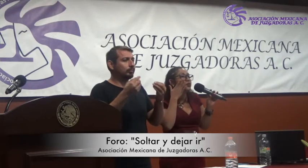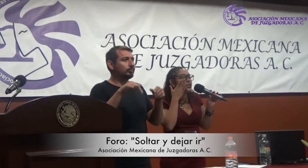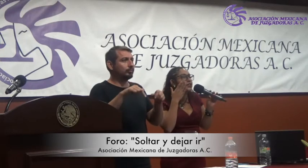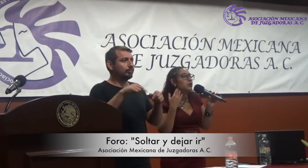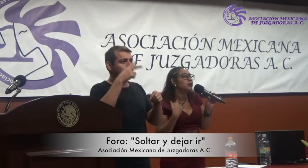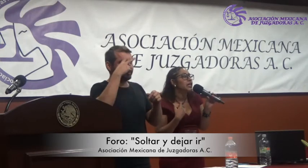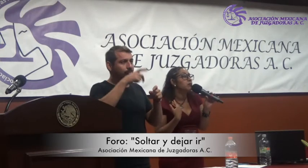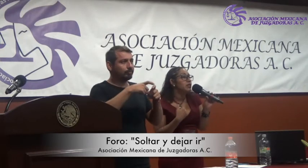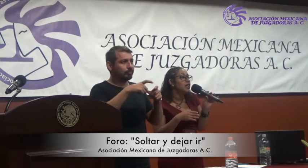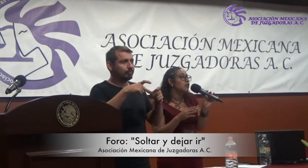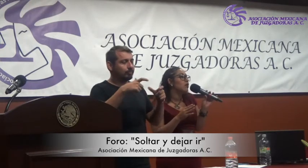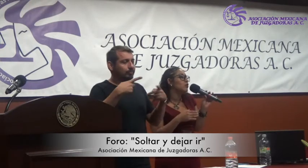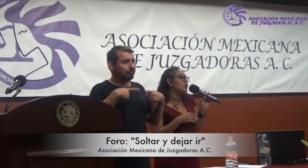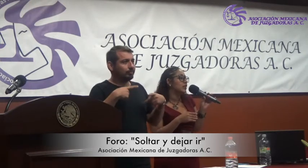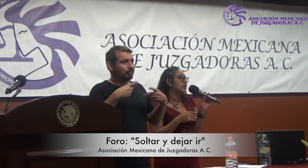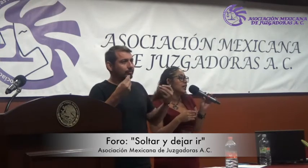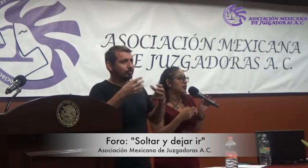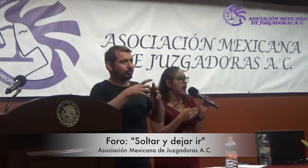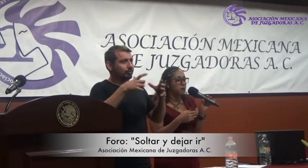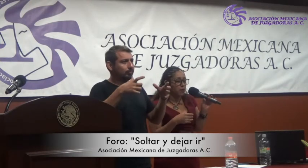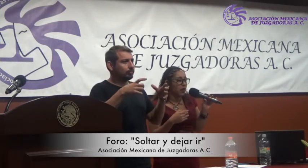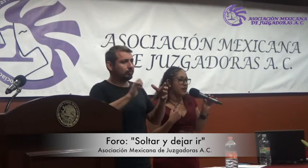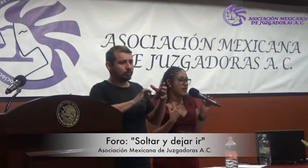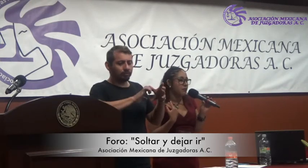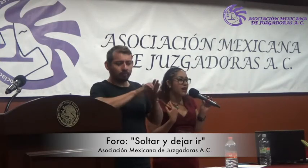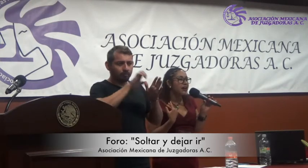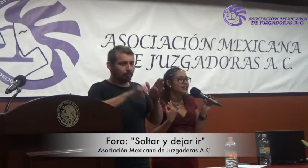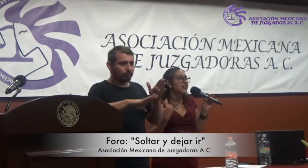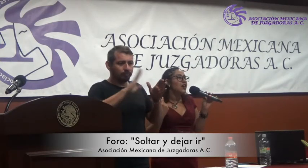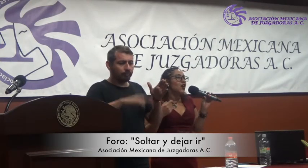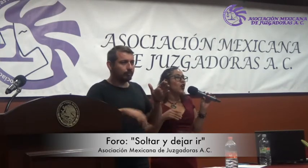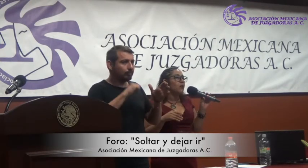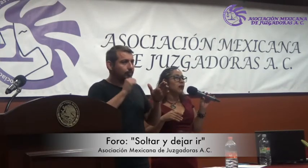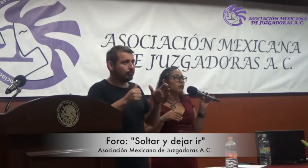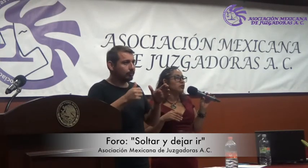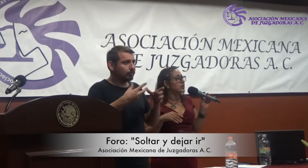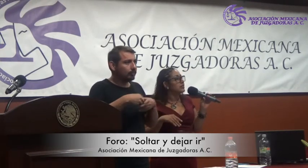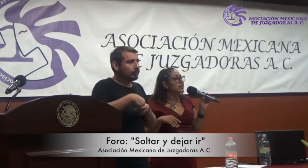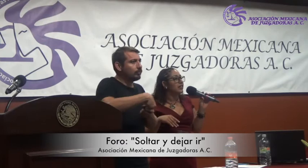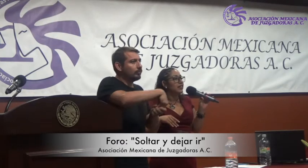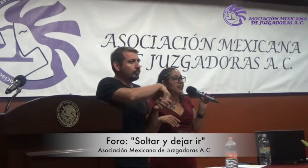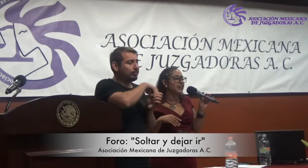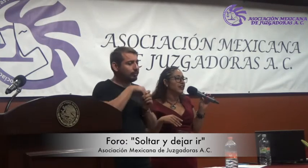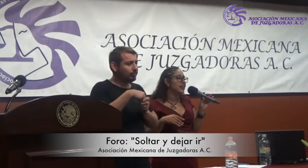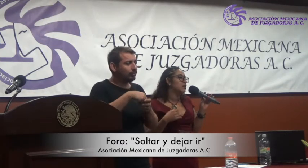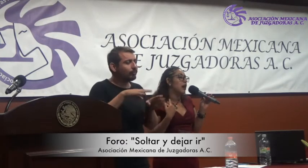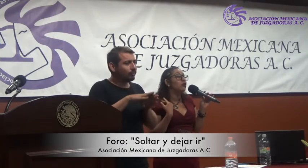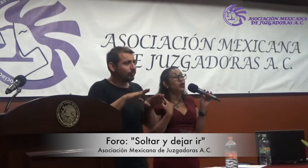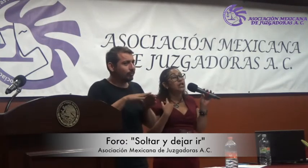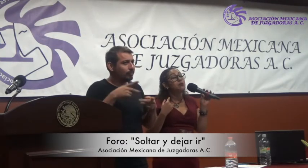menos, vamos pues eliminando a algunos que están ahí por ahí de más, o vamos